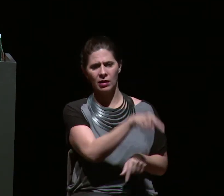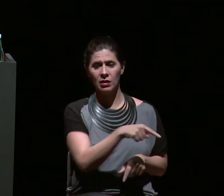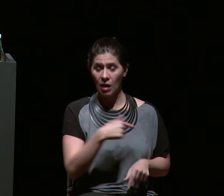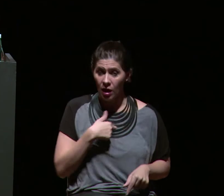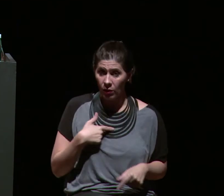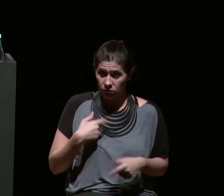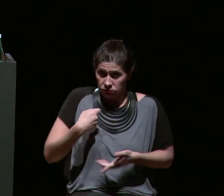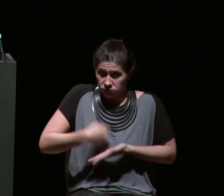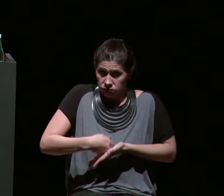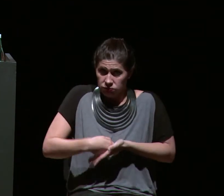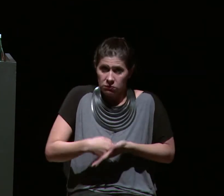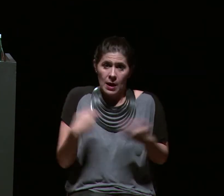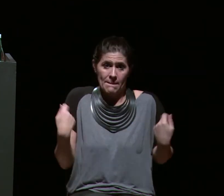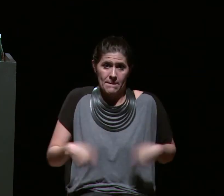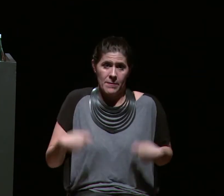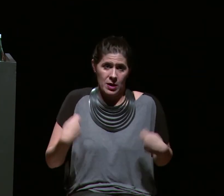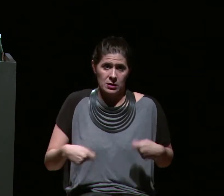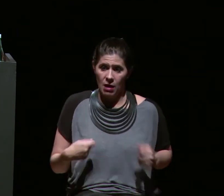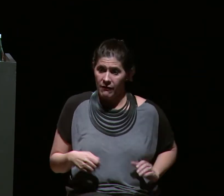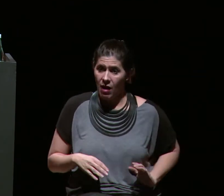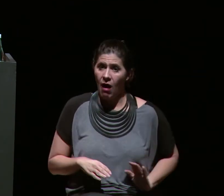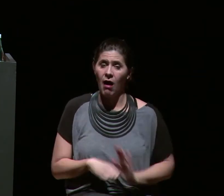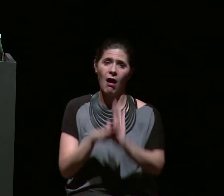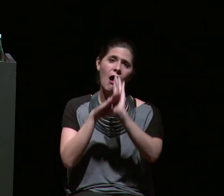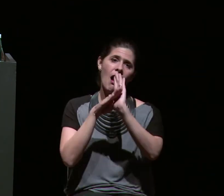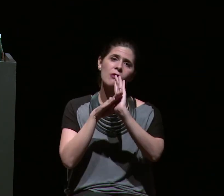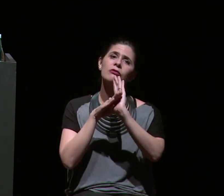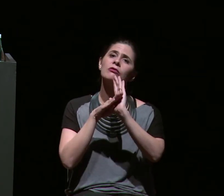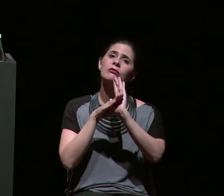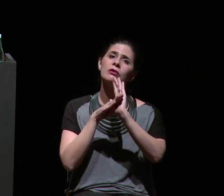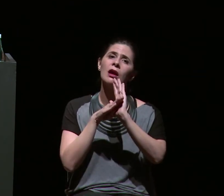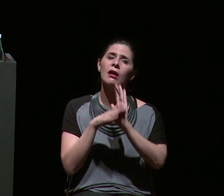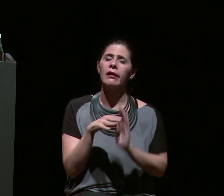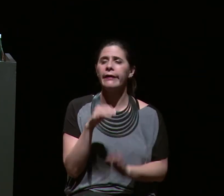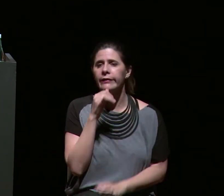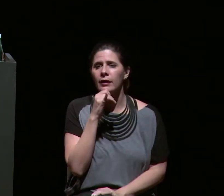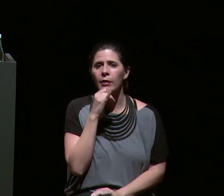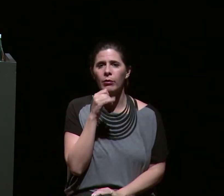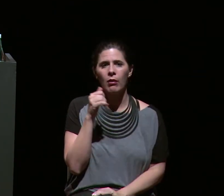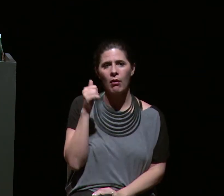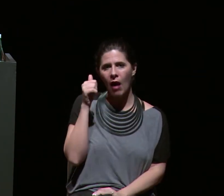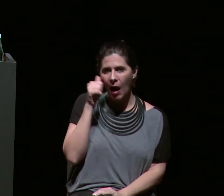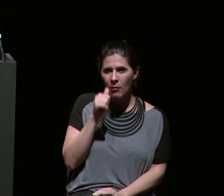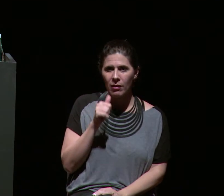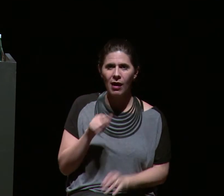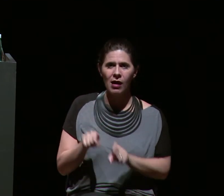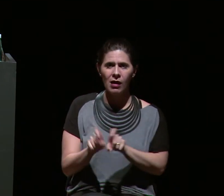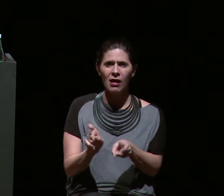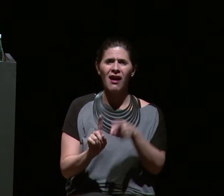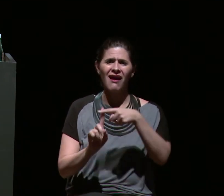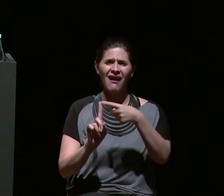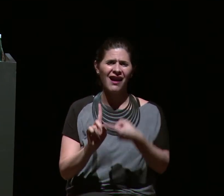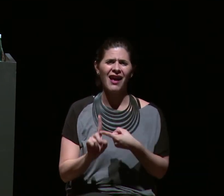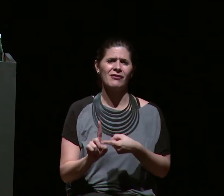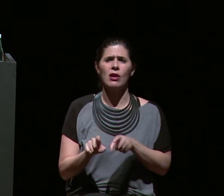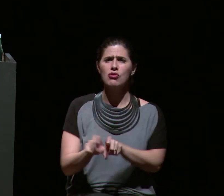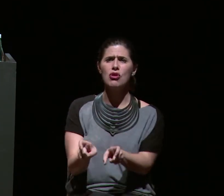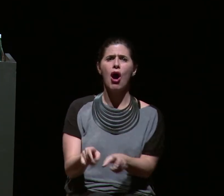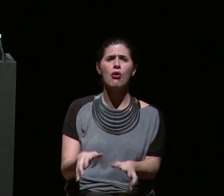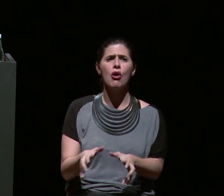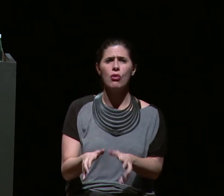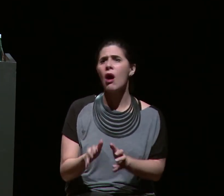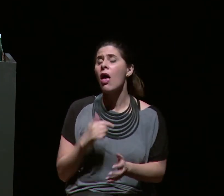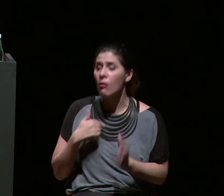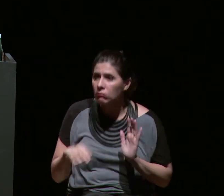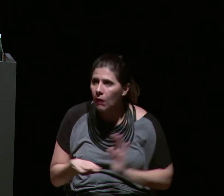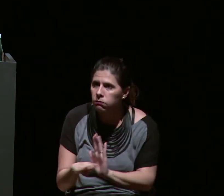dever, ou seja, ajudar a fazer parir no meio da rua uma mulher que não é a sua esposa e que, aliás, é alguém a quem você nunca viu,